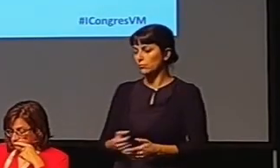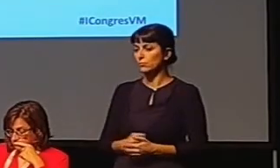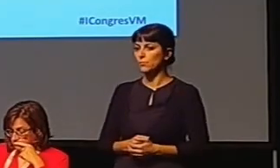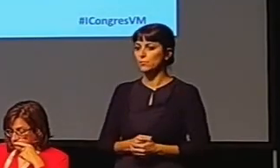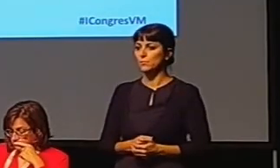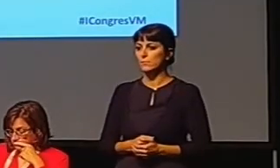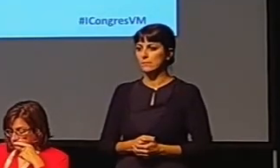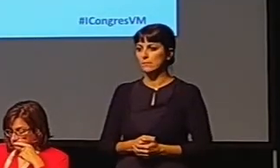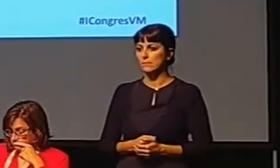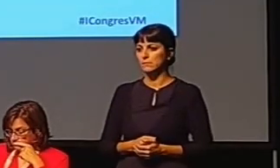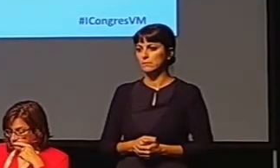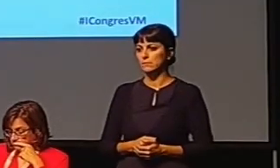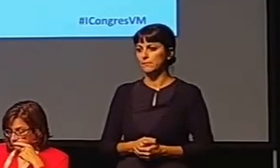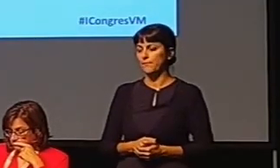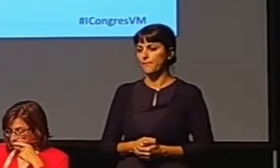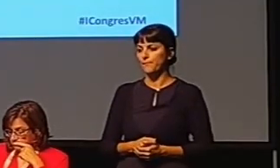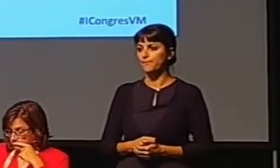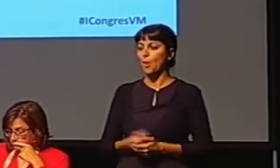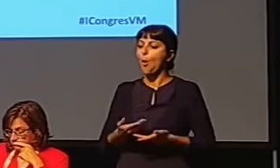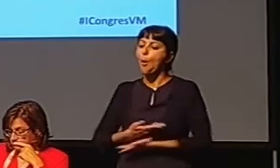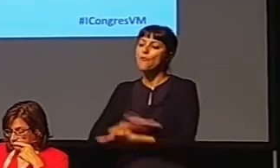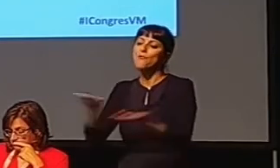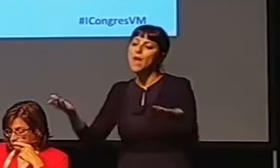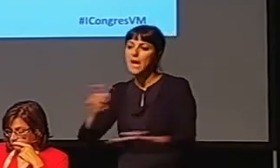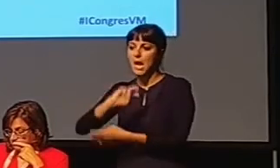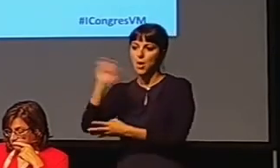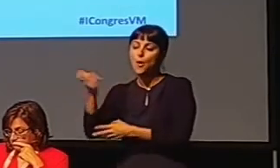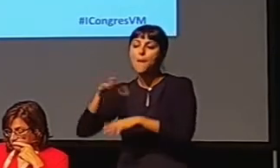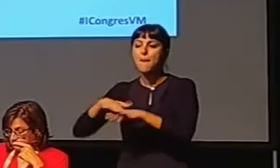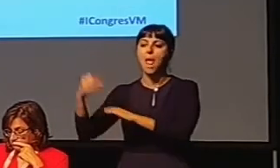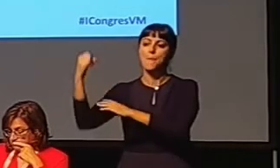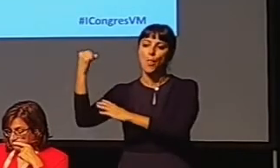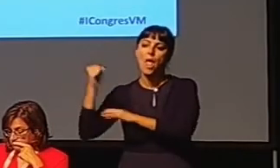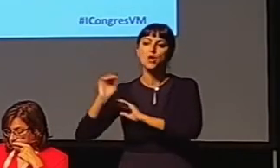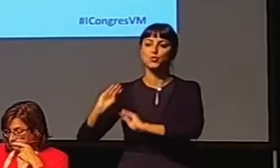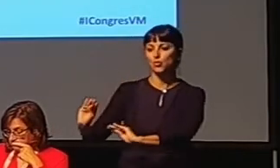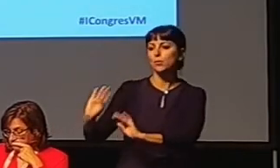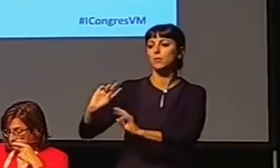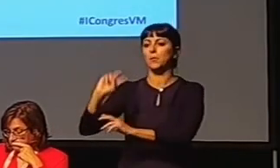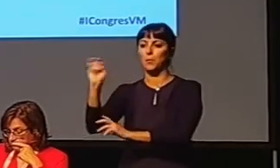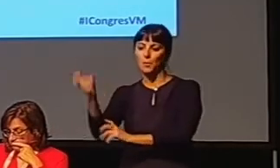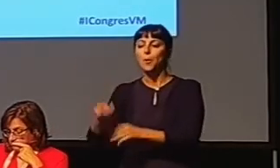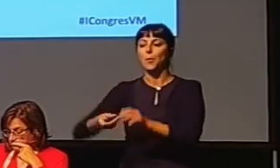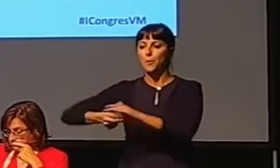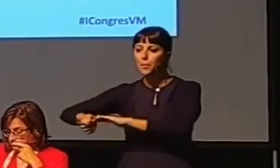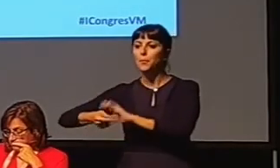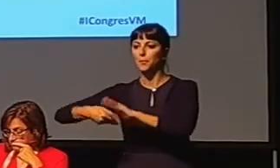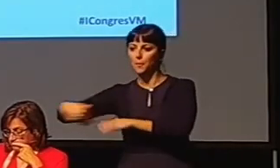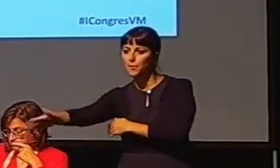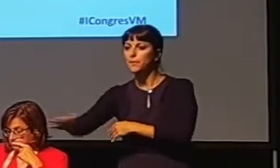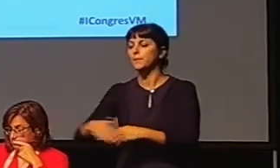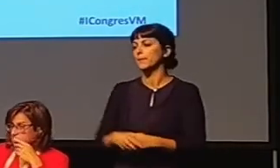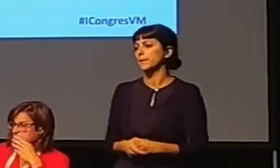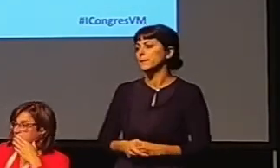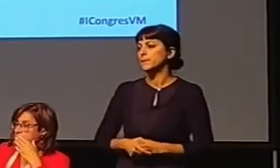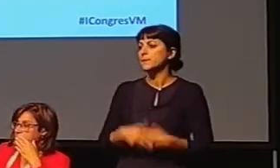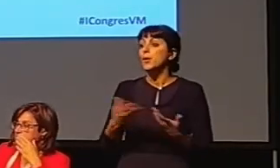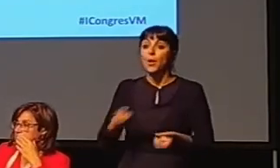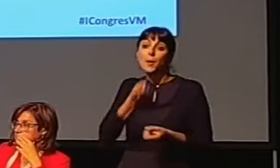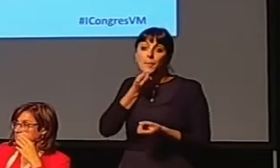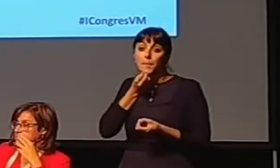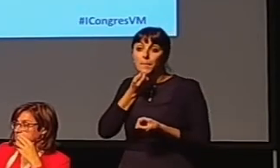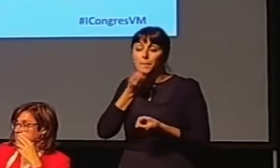Oferir els recursos necessaris, no, per aquesta idea d'empoderament de les dones, sortir de la violència. No? Quins són els missatges que donem amb